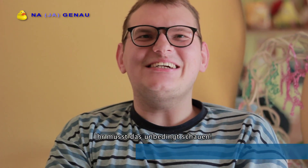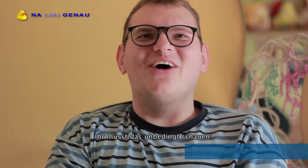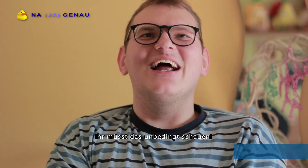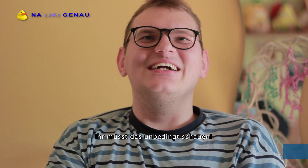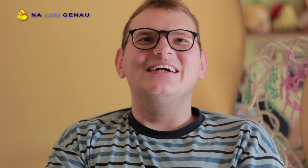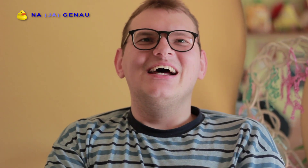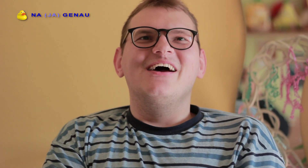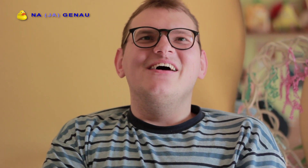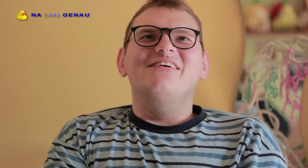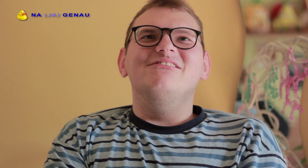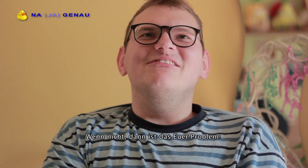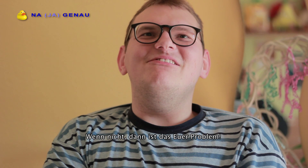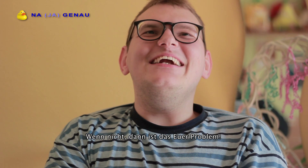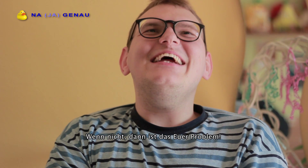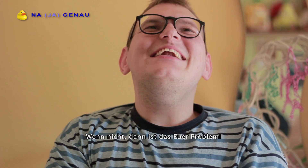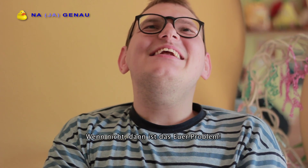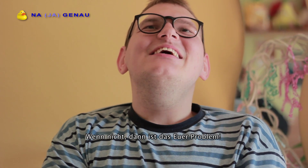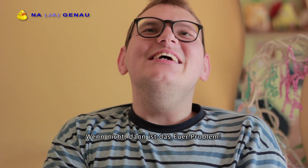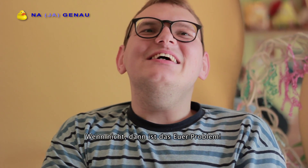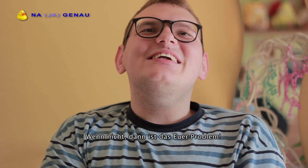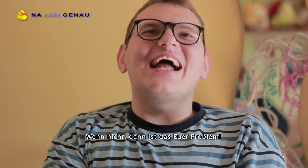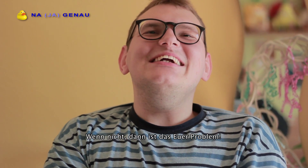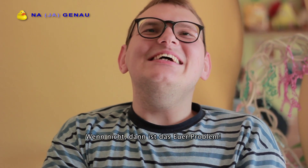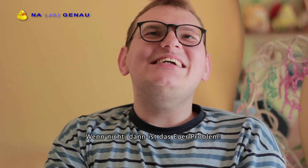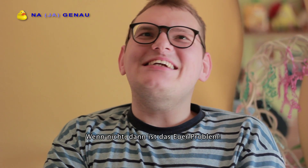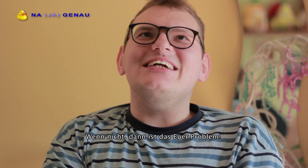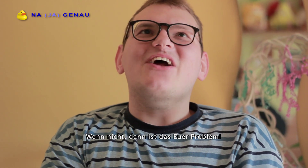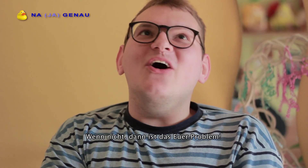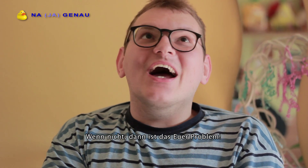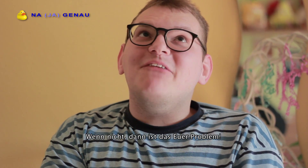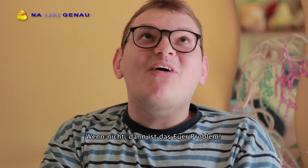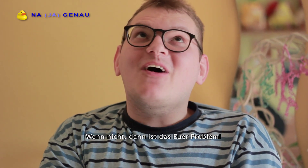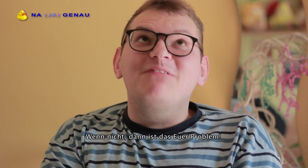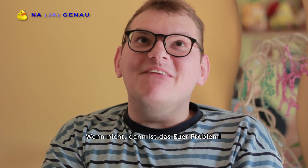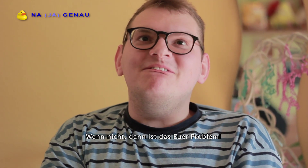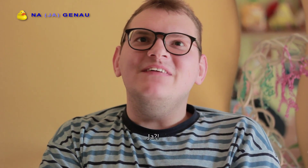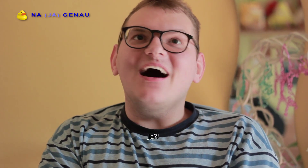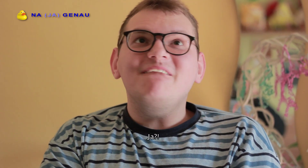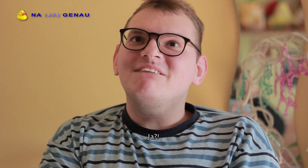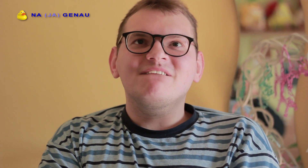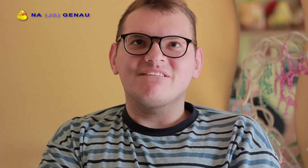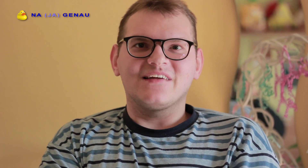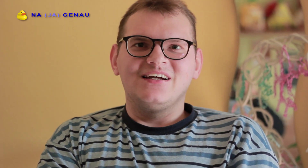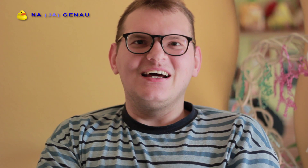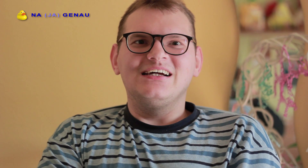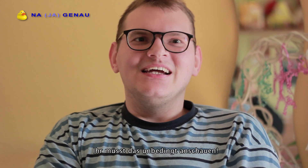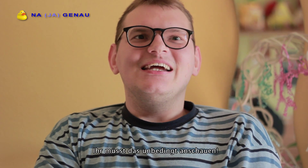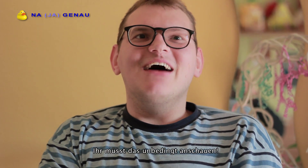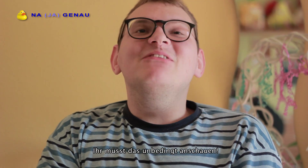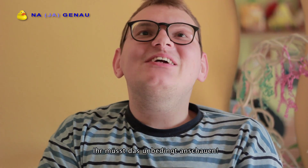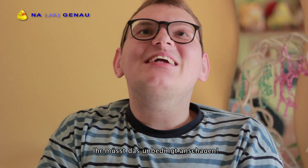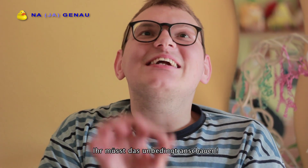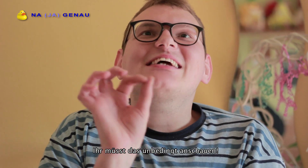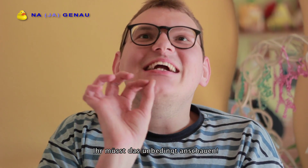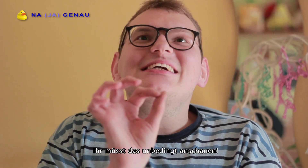unbedingt schauen. Wenn nicht, dann ist das euer Problem, ja?